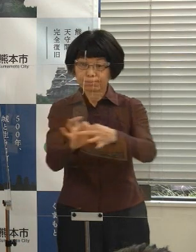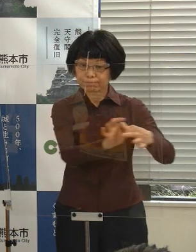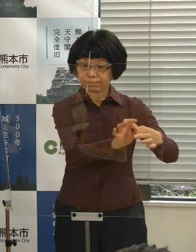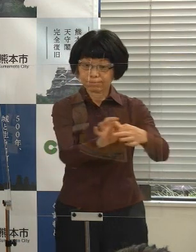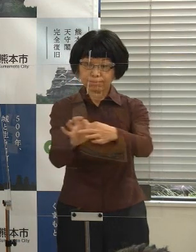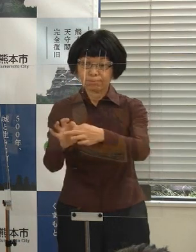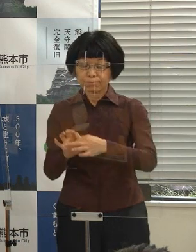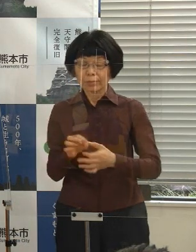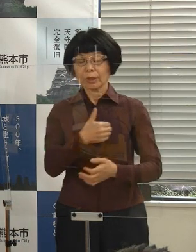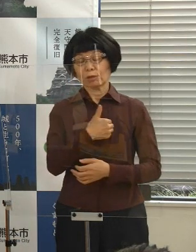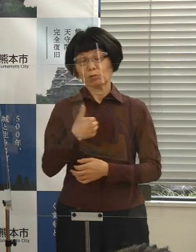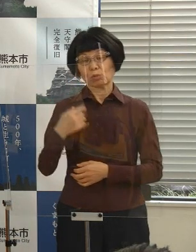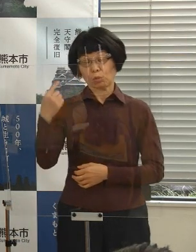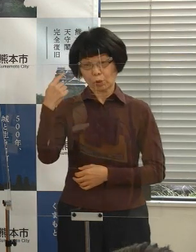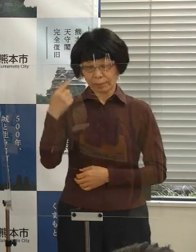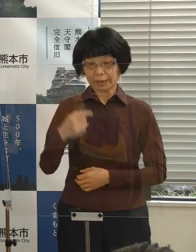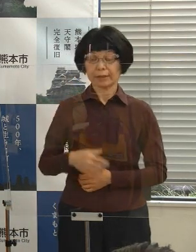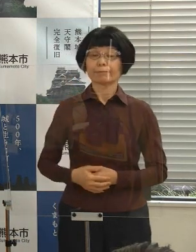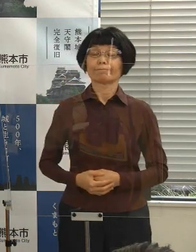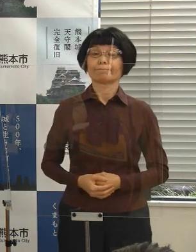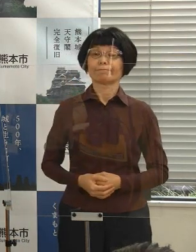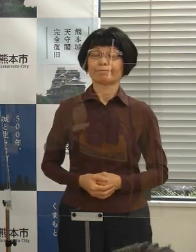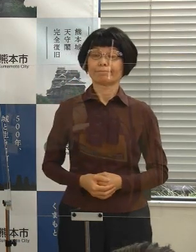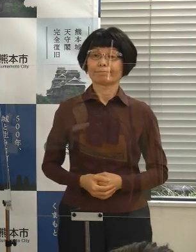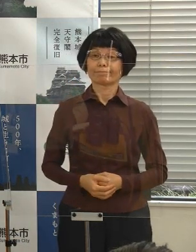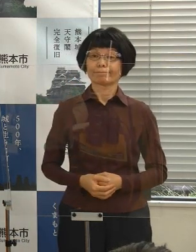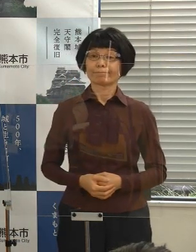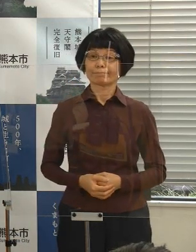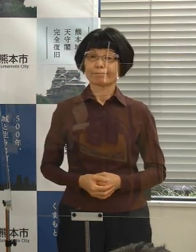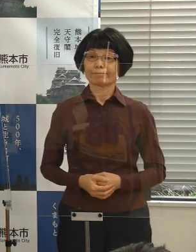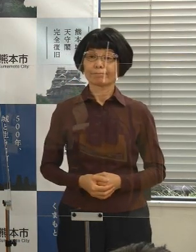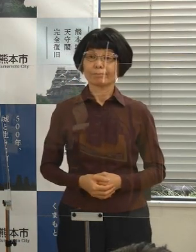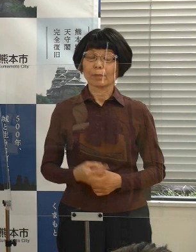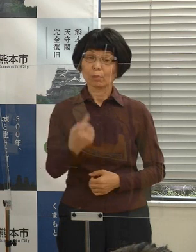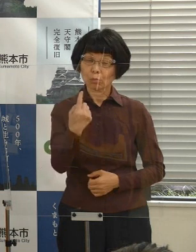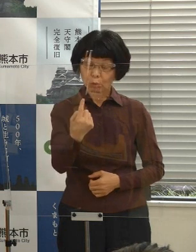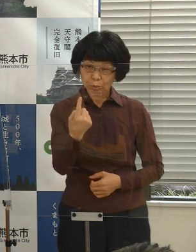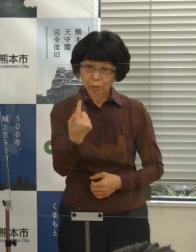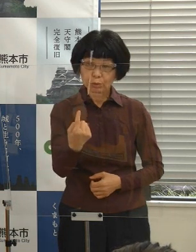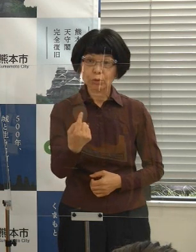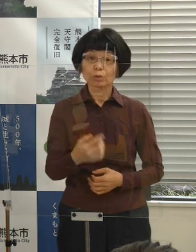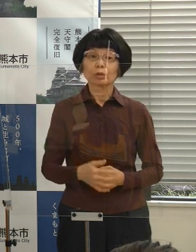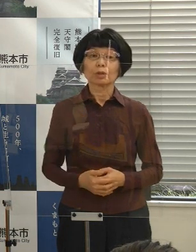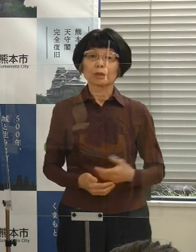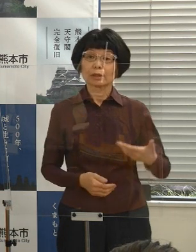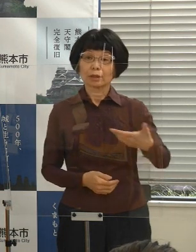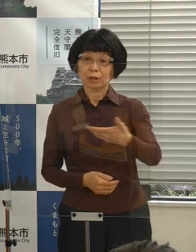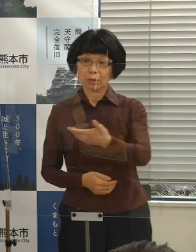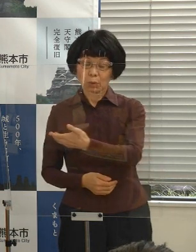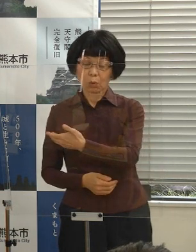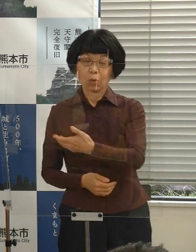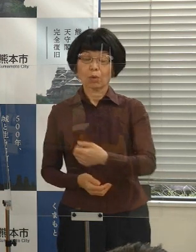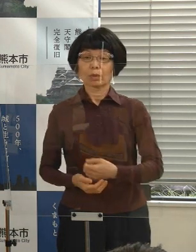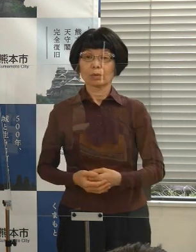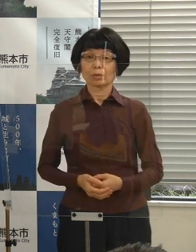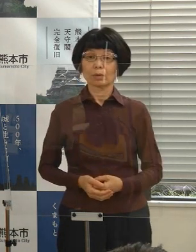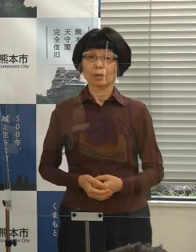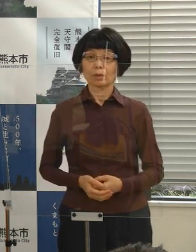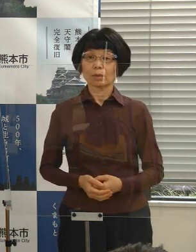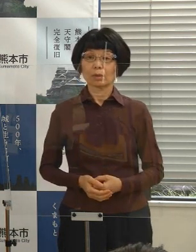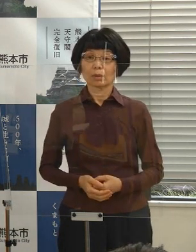ています。 はい、分かりました。あともう一点、先ほどからというか従前から法的にどう